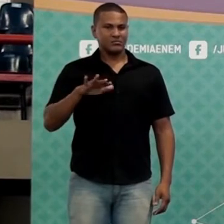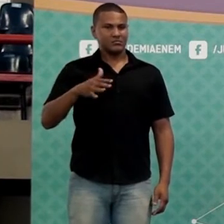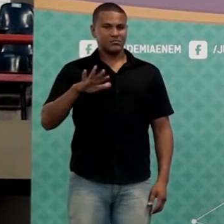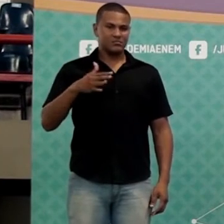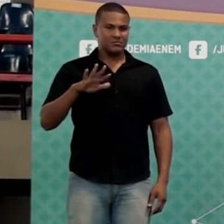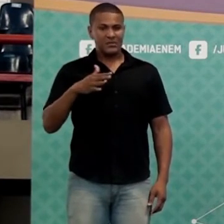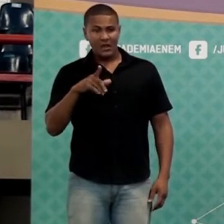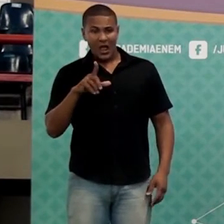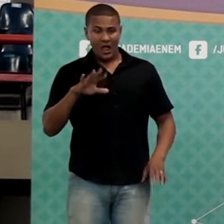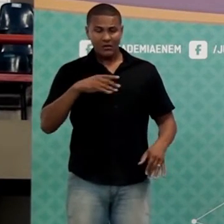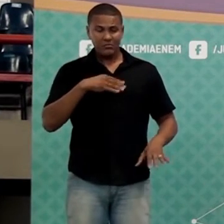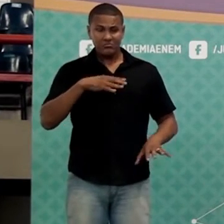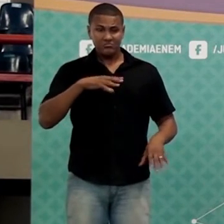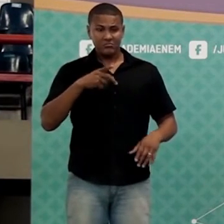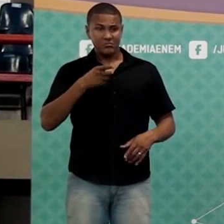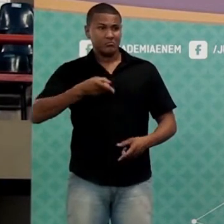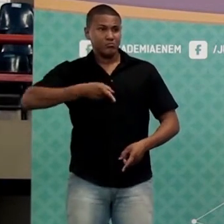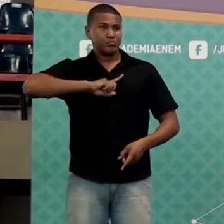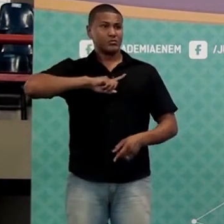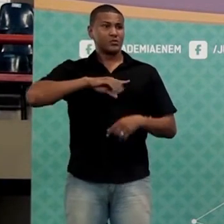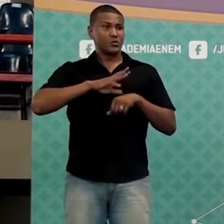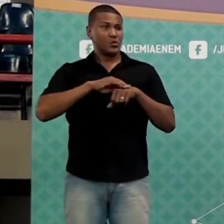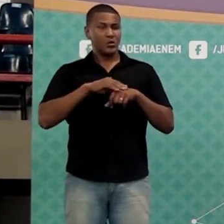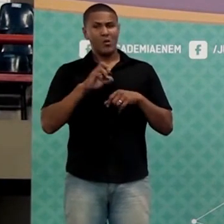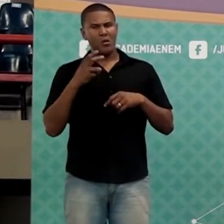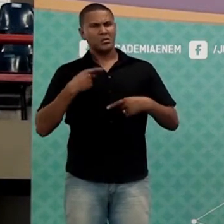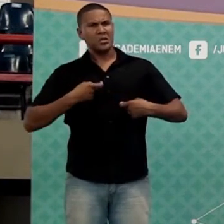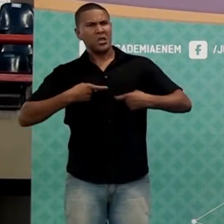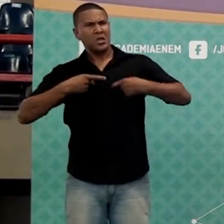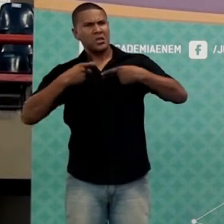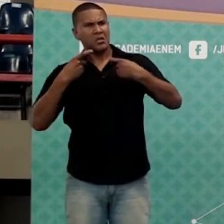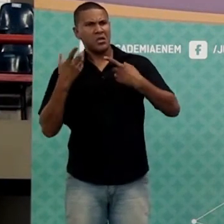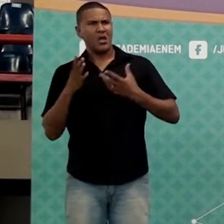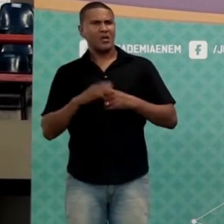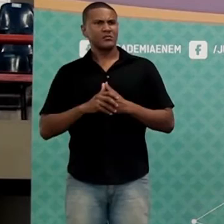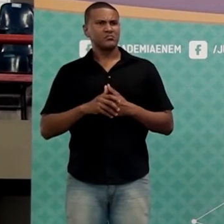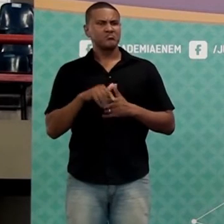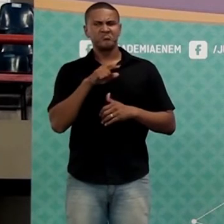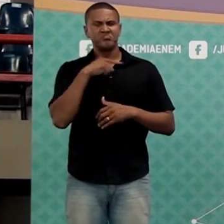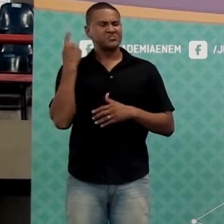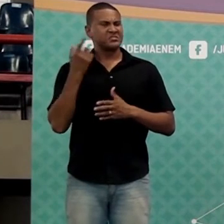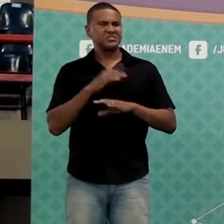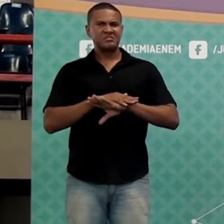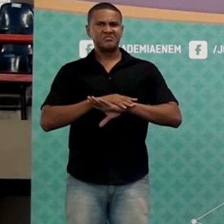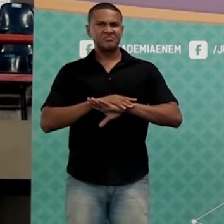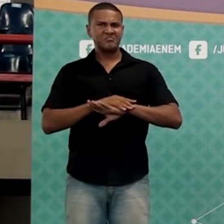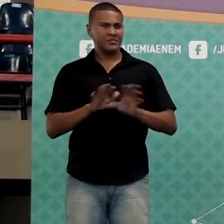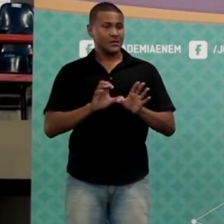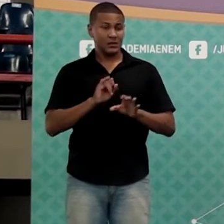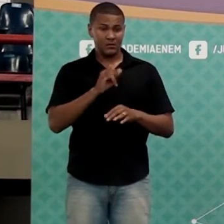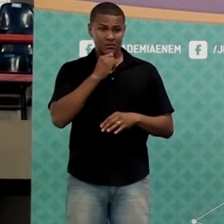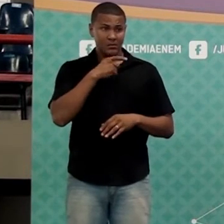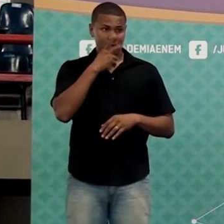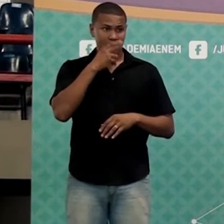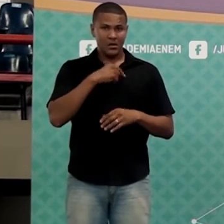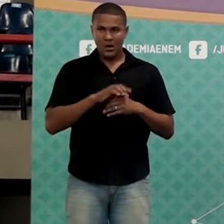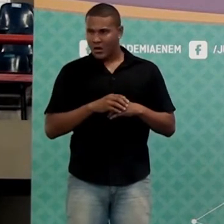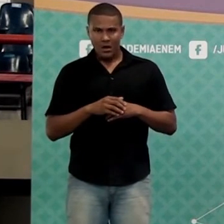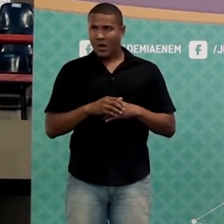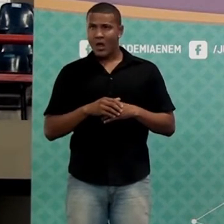negrazinha, uma varíola, umas guerras para atorar o pobre no meio. Porque quando invade, primeiro que eu